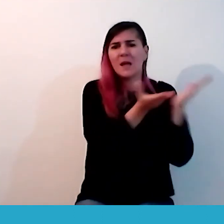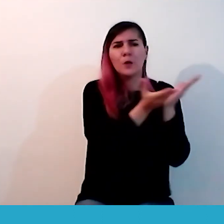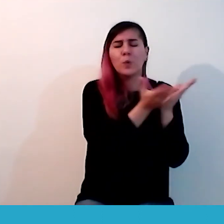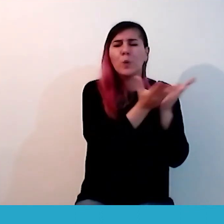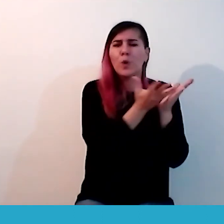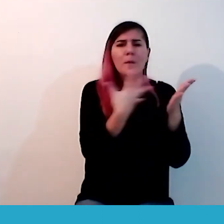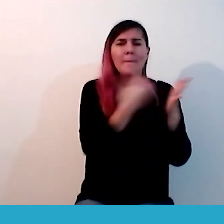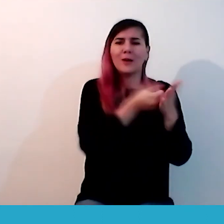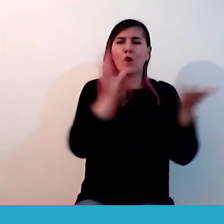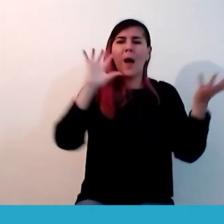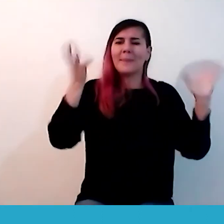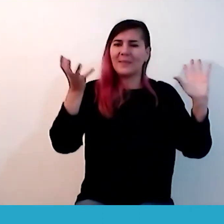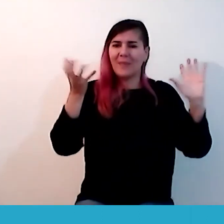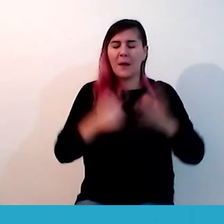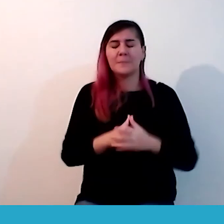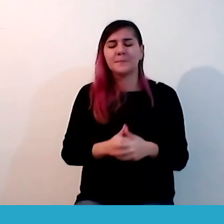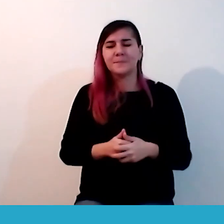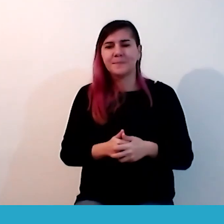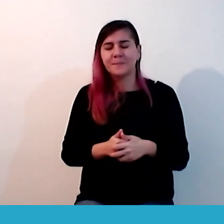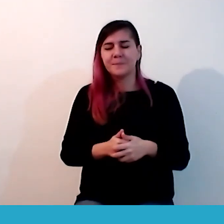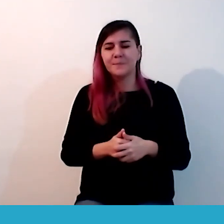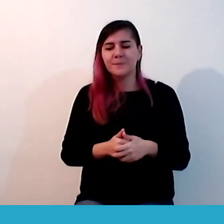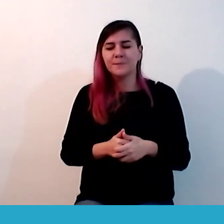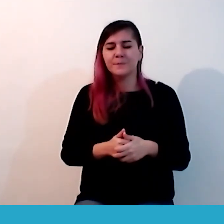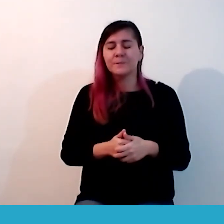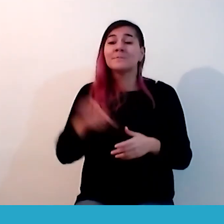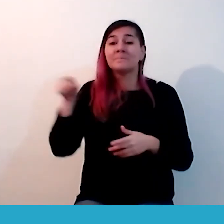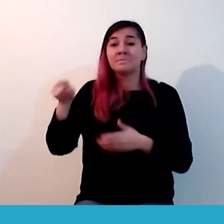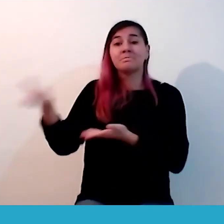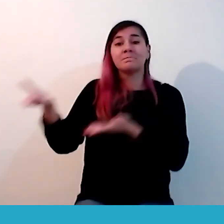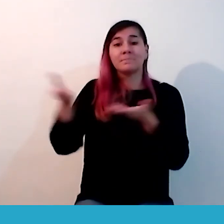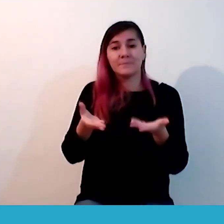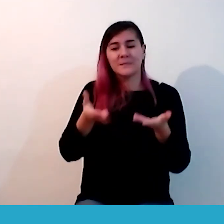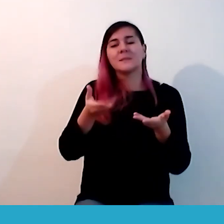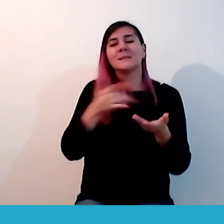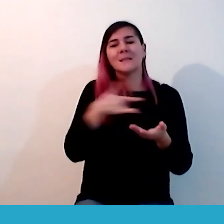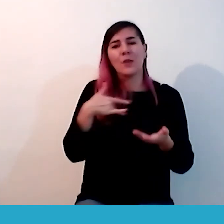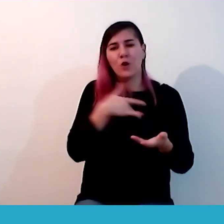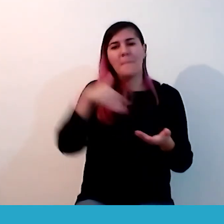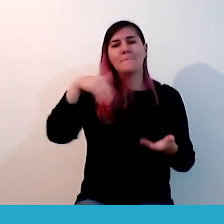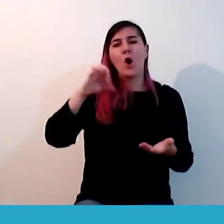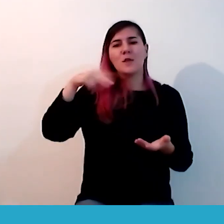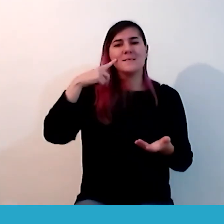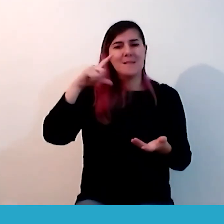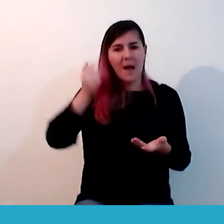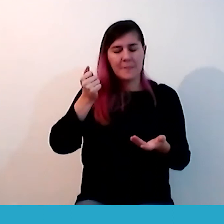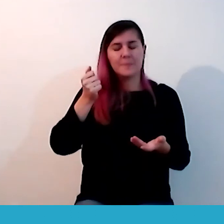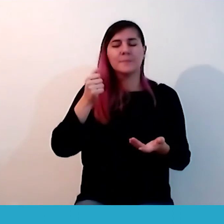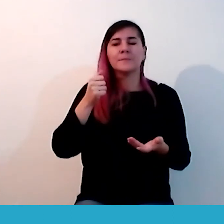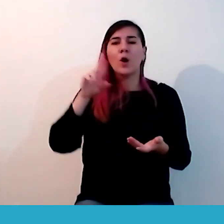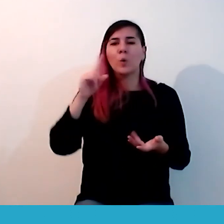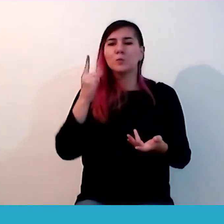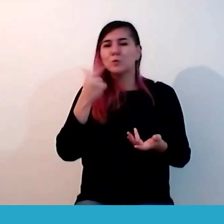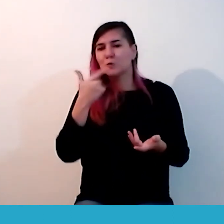en el artículo 17 de la Ley 10.208. Luego toma la palabra la señora Russo Patricia Mónica, quien procede